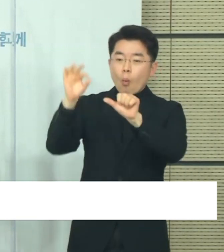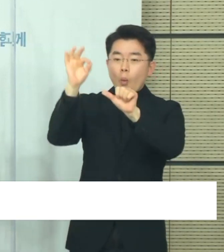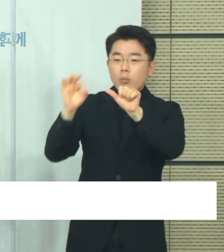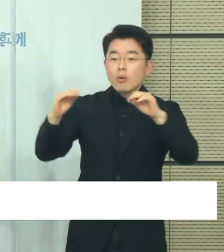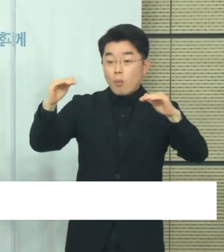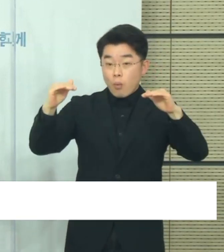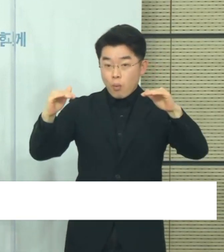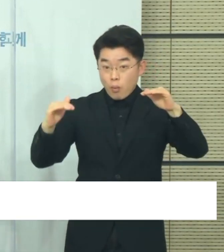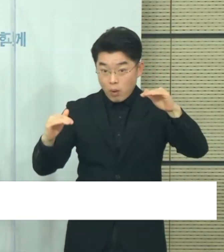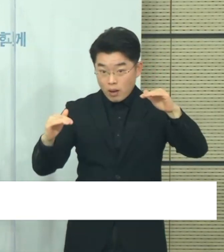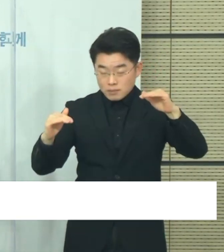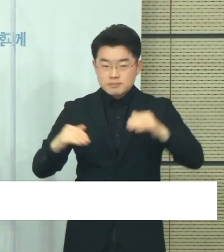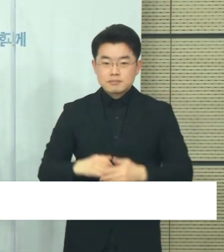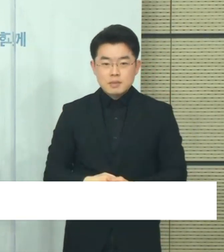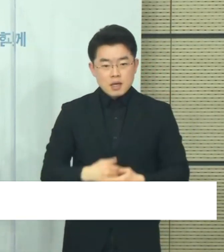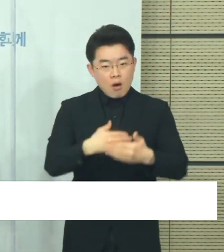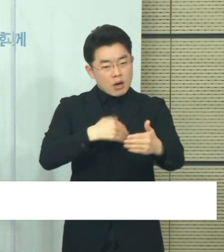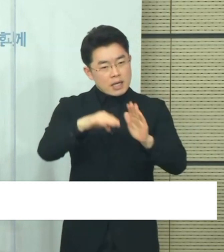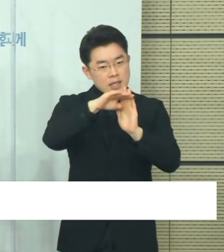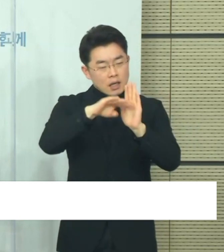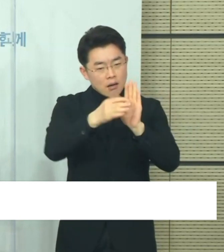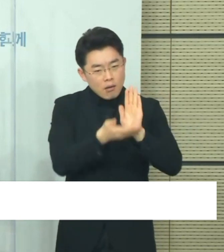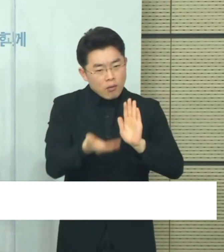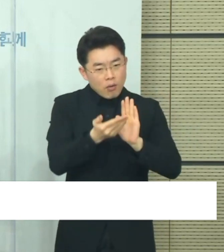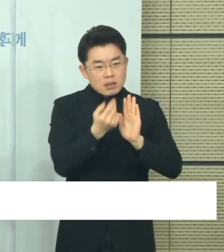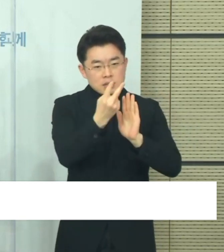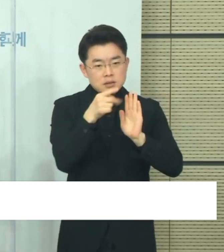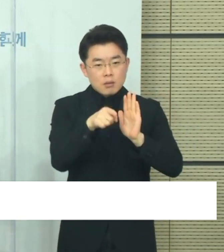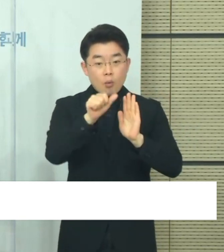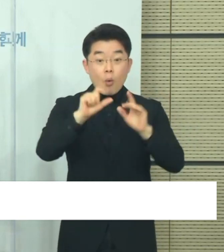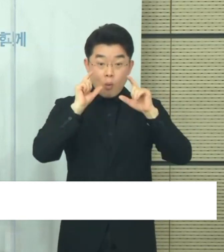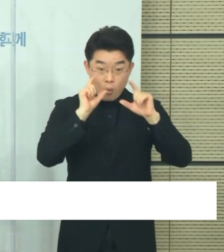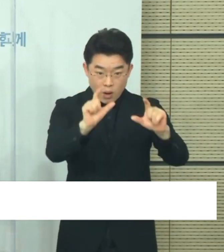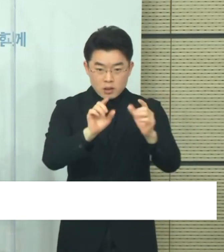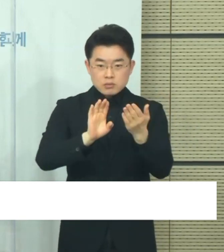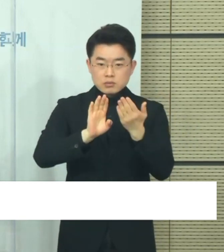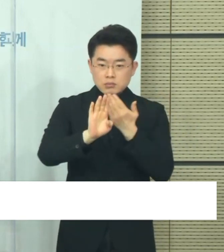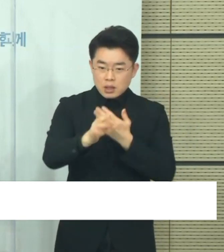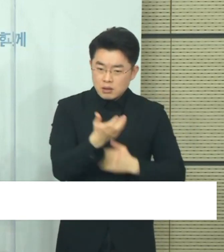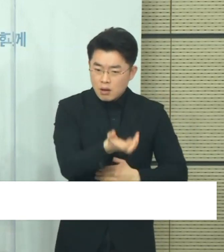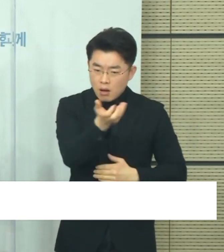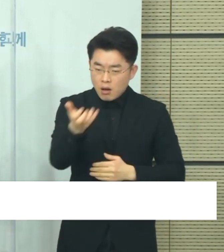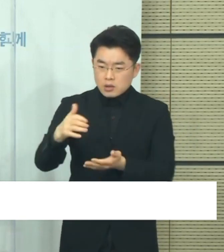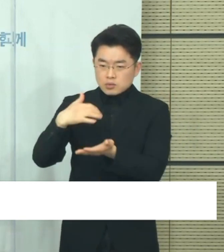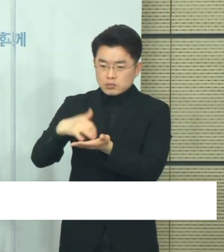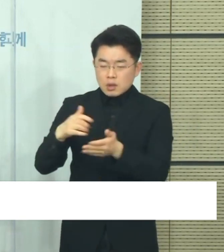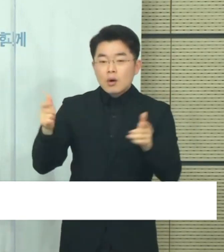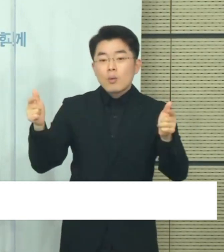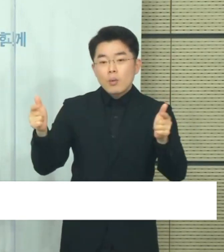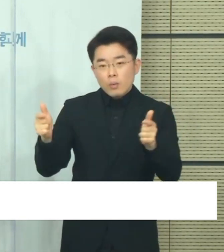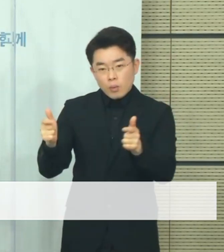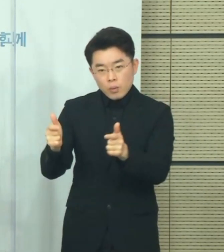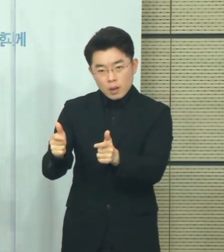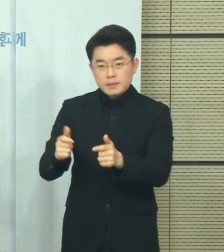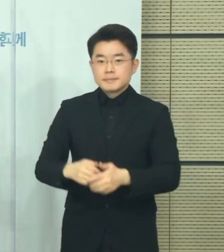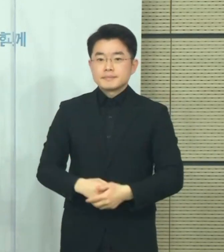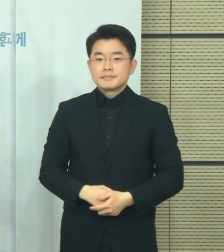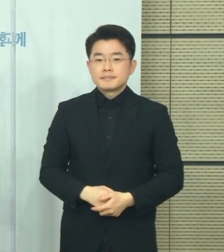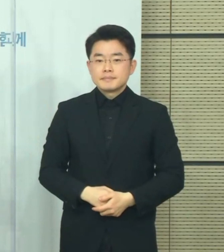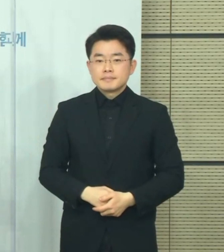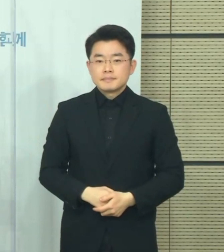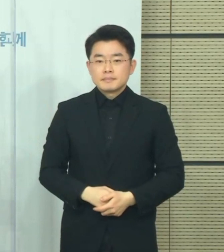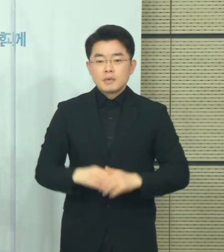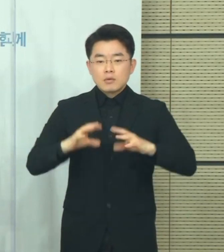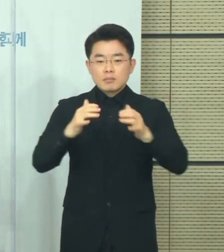그리드 기 2.5 단계를 실시 향유 계속 감소하는 추세를 이어나가고 있습니다 국민